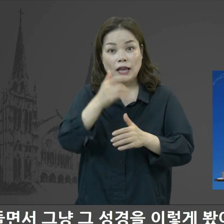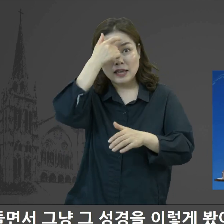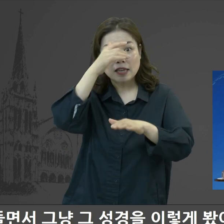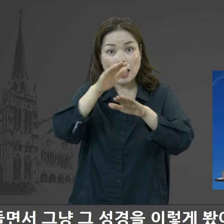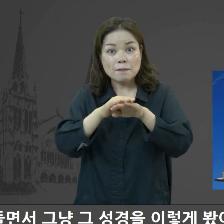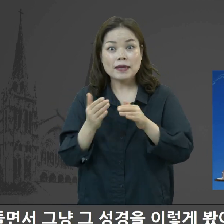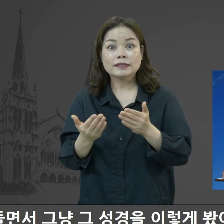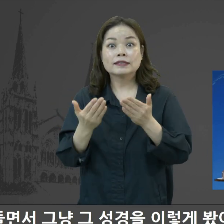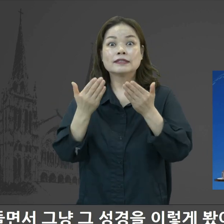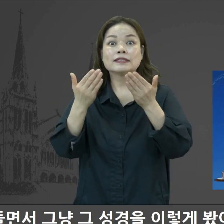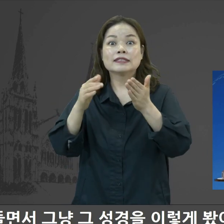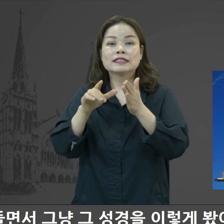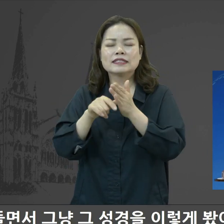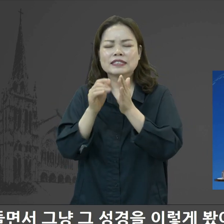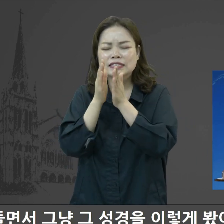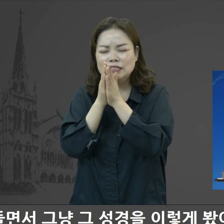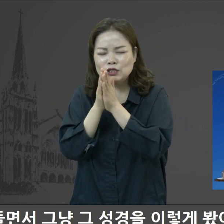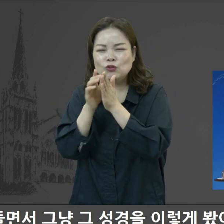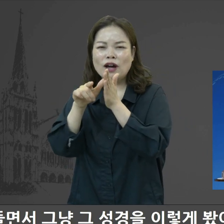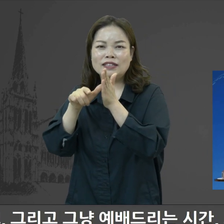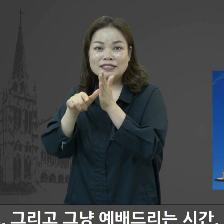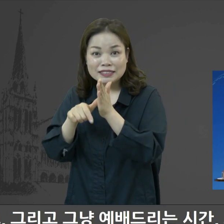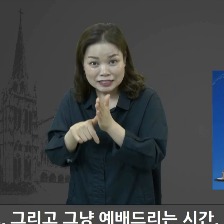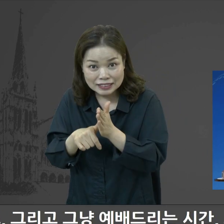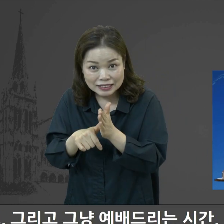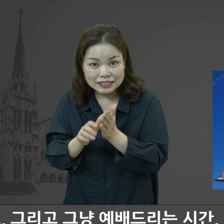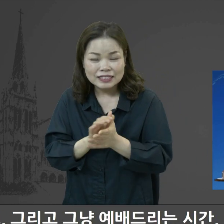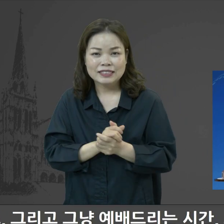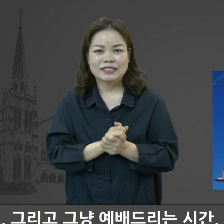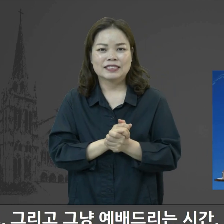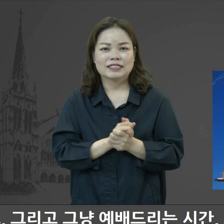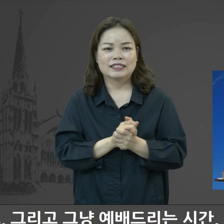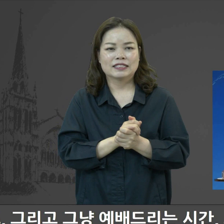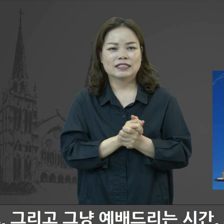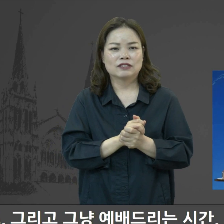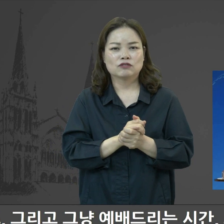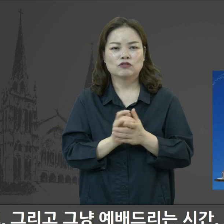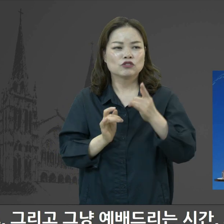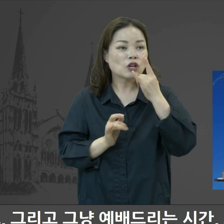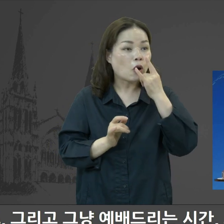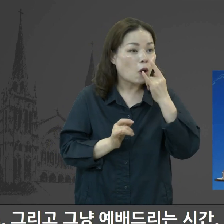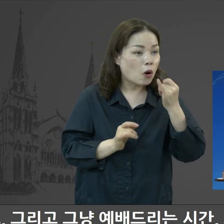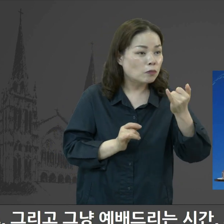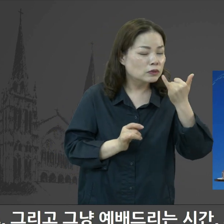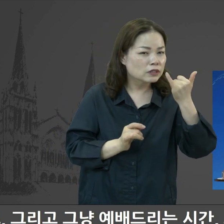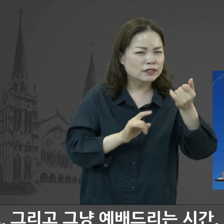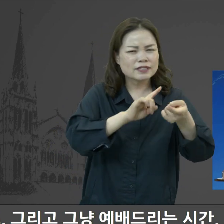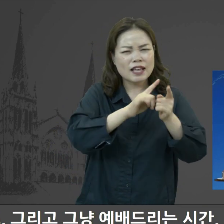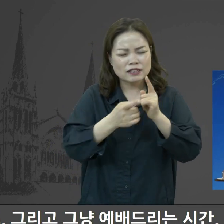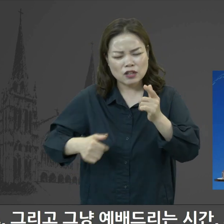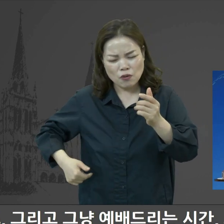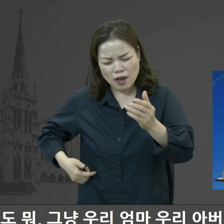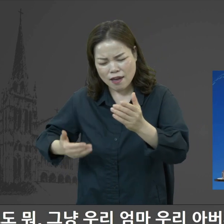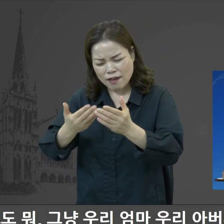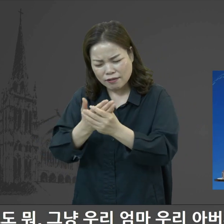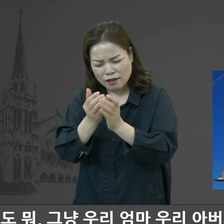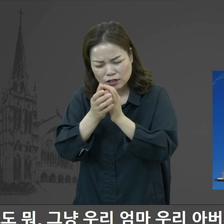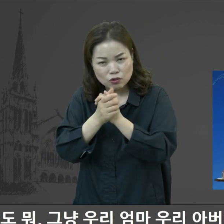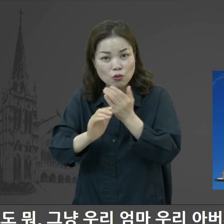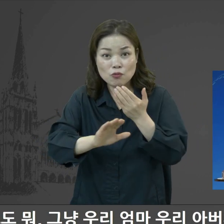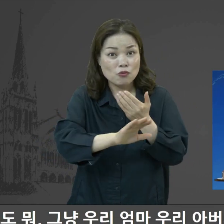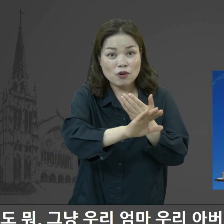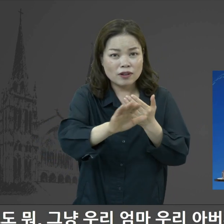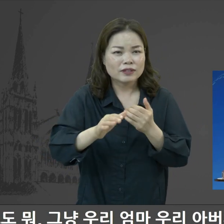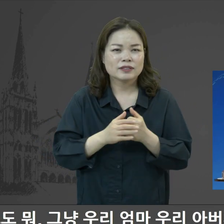드리는 시간 그리고 기도하는 시간 근데 기도도 그냥 우리 엄마 우리 아버지 대신 위해서 회개하고 기도하는 거